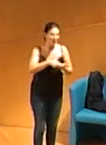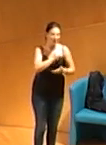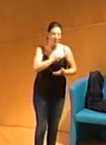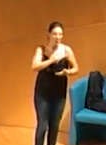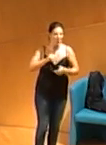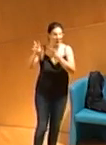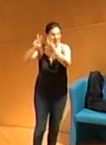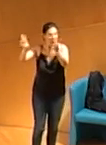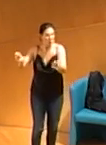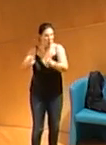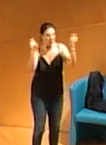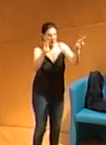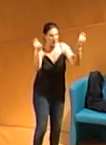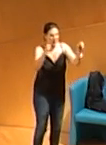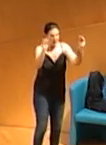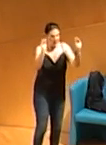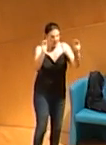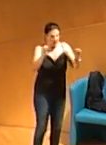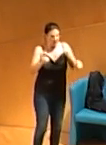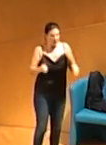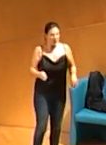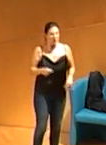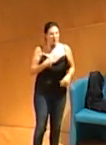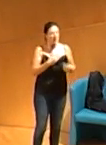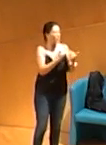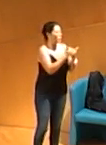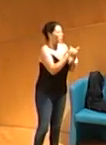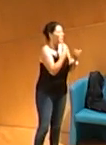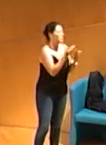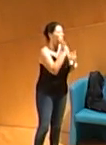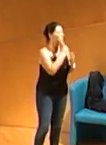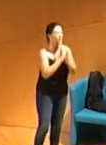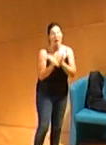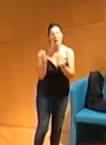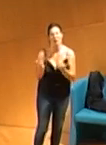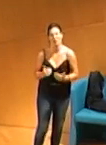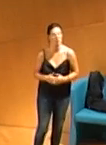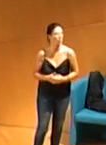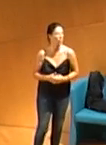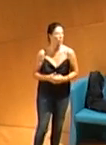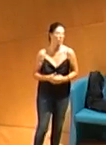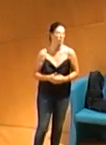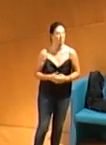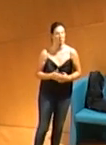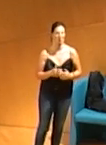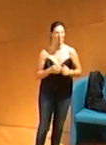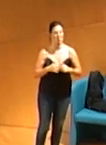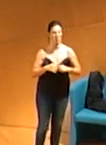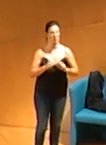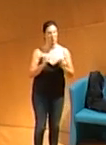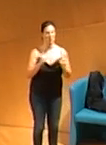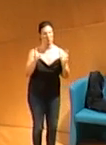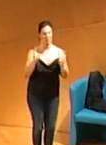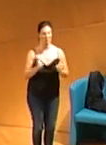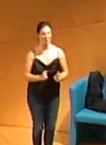Et en fait, vous m'avez demandé d'en enlever, et vous avez bien fait, mais je n'étais pas assez sûre de moi pour ne pas mettre plein de citations